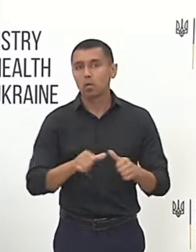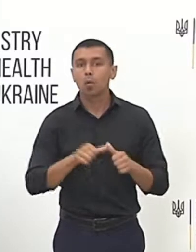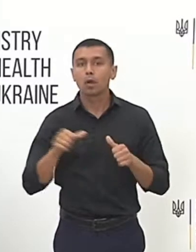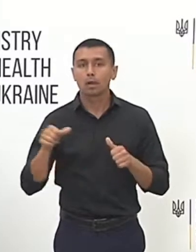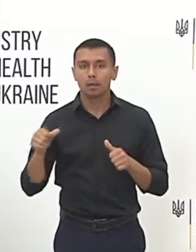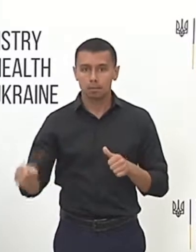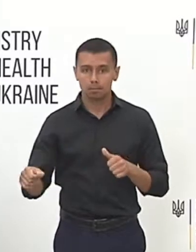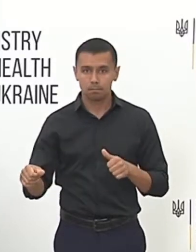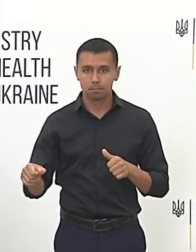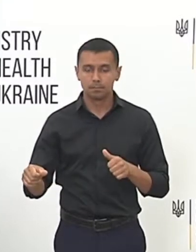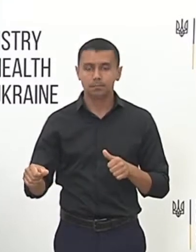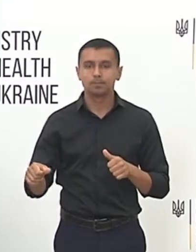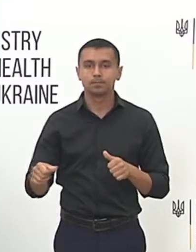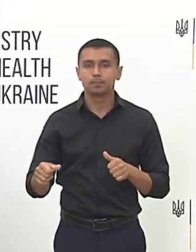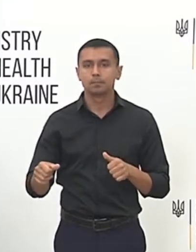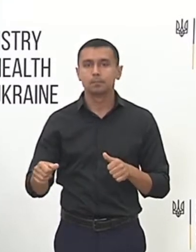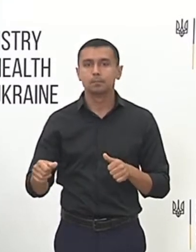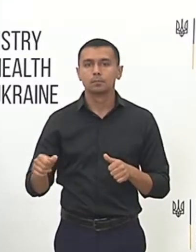окрім